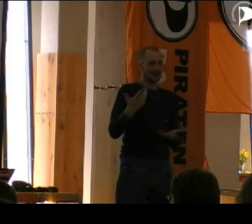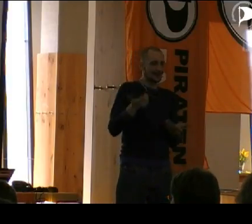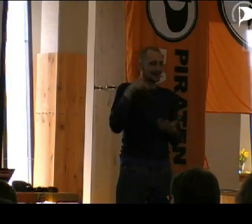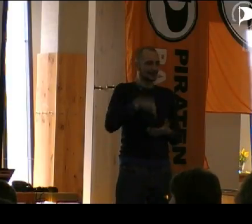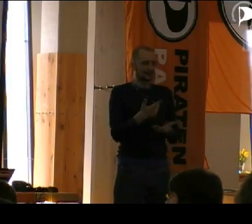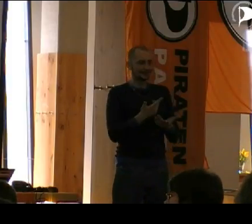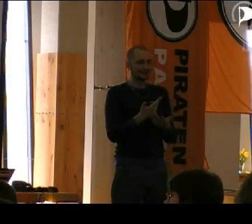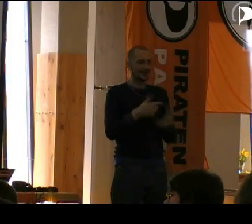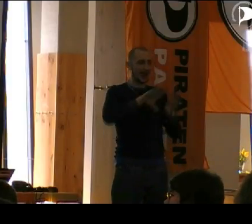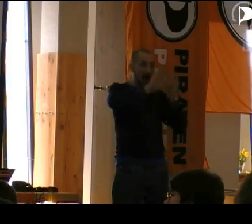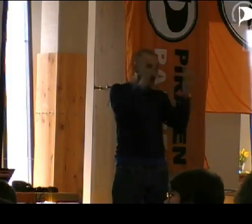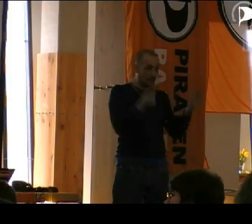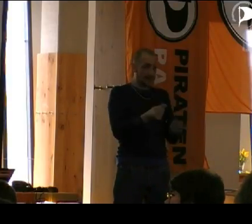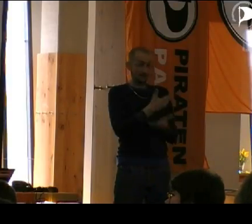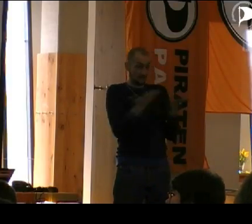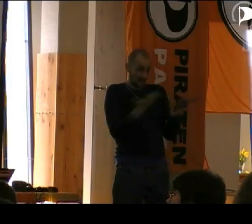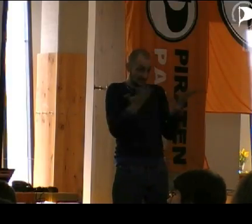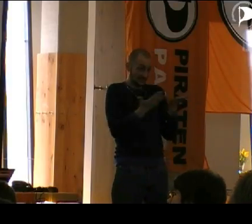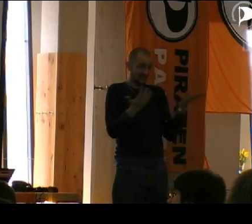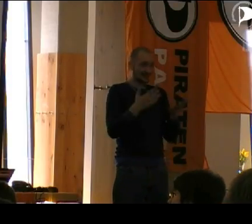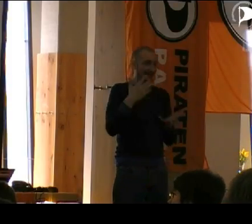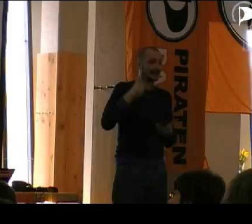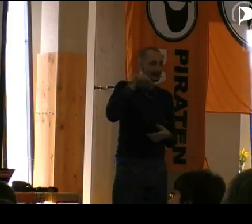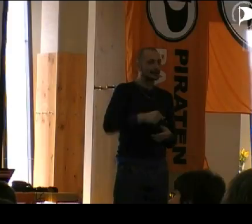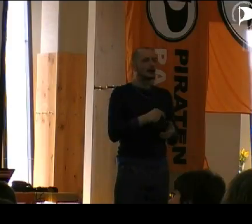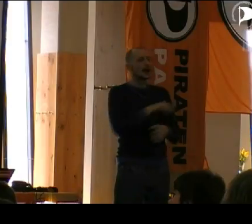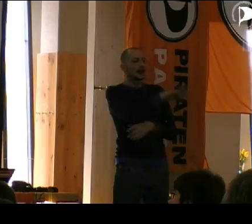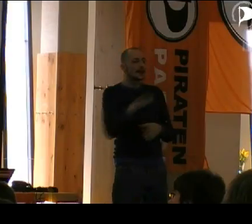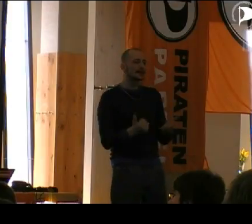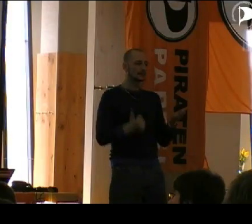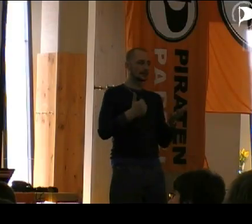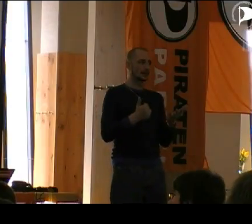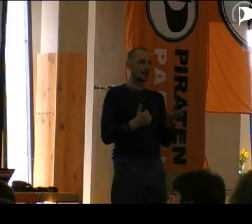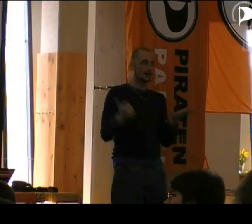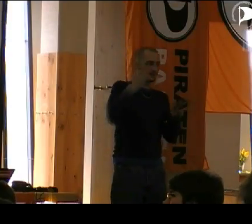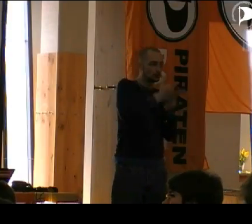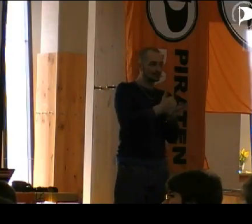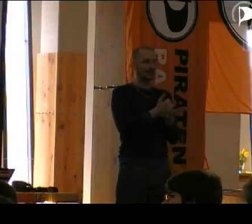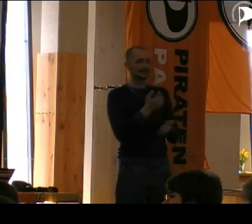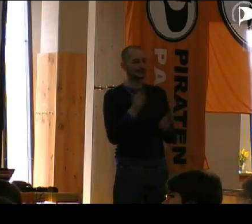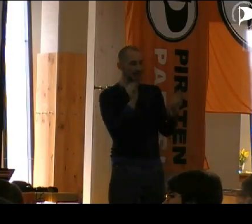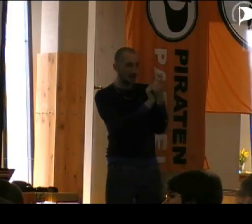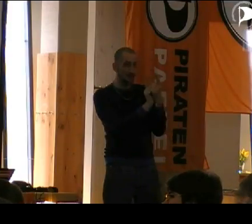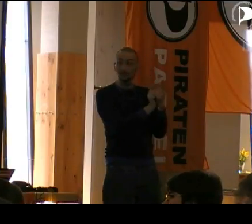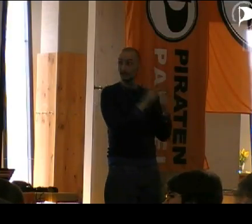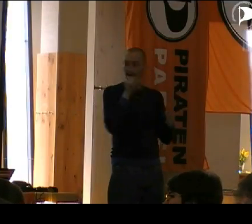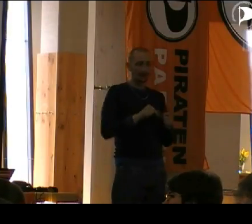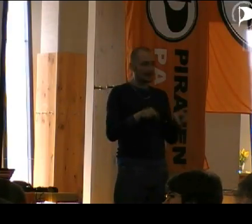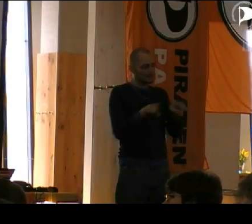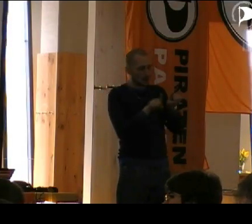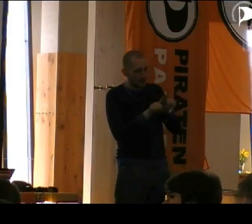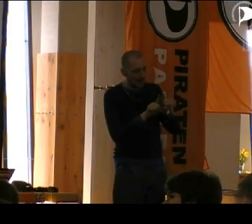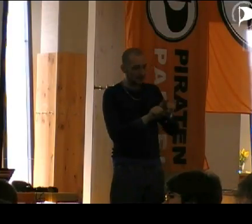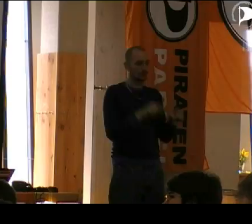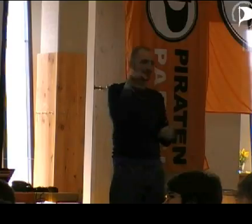umfasst das sind im prinzip ja die vorbereitung einer landesvorstandssitzung jeweiligen tagesordnungen erstellt vorbild natürlich nicht